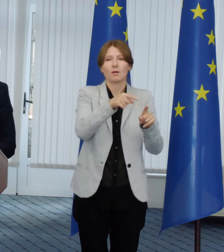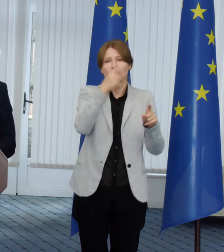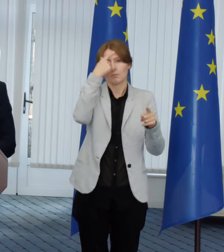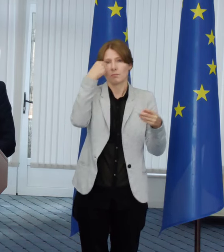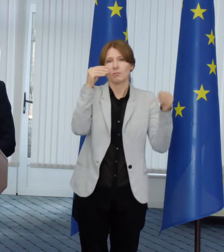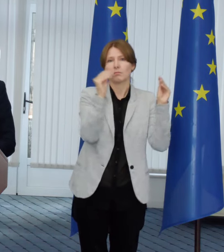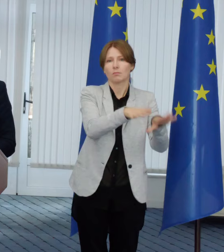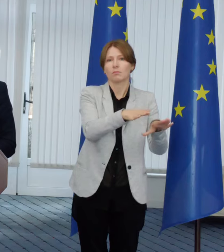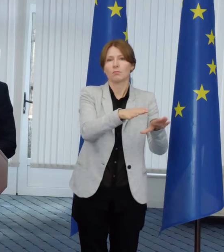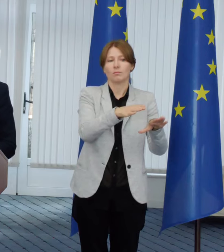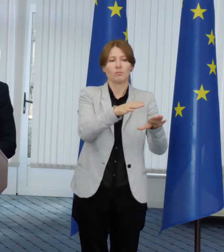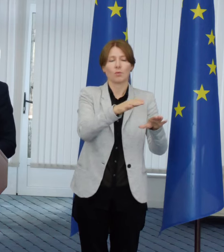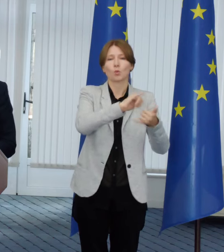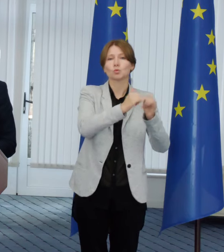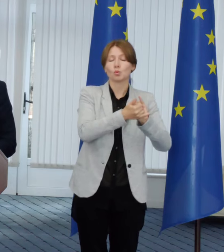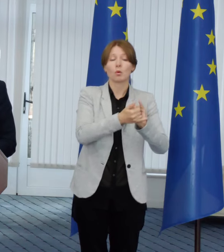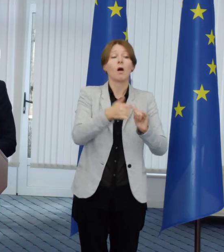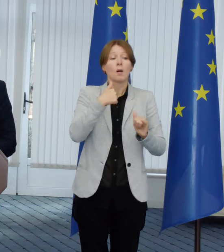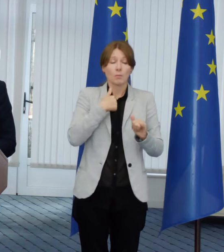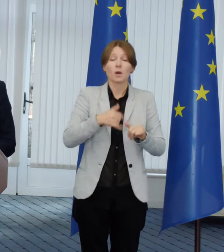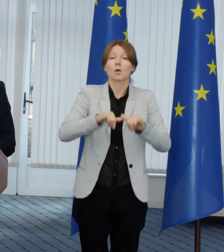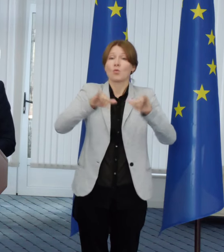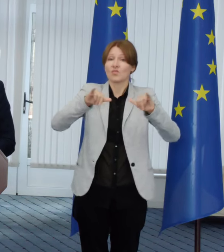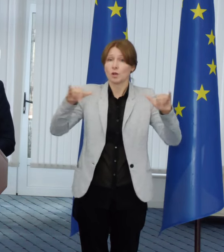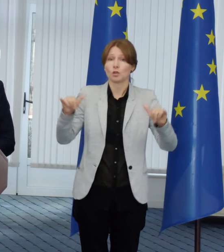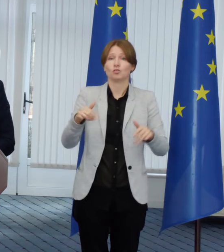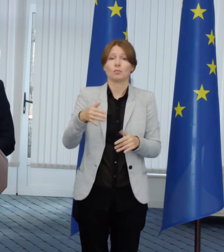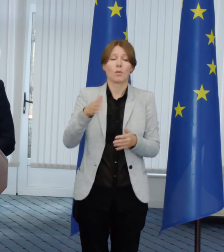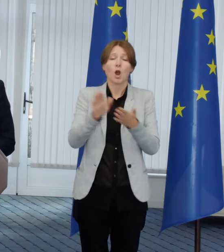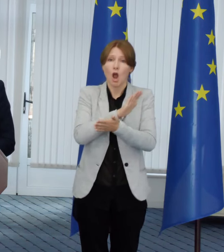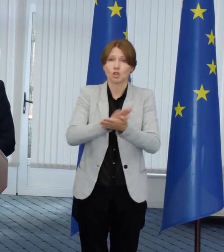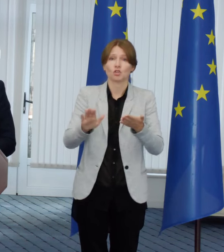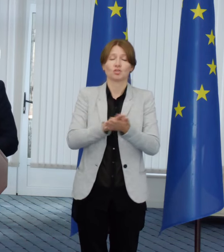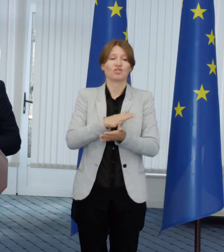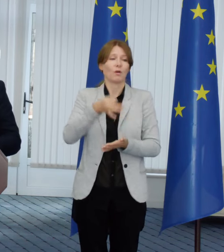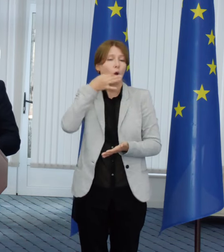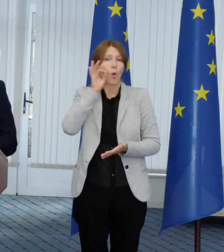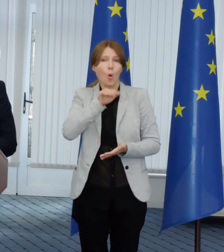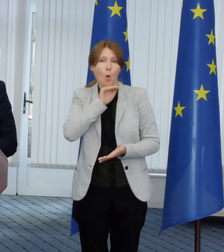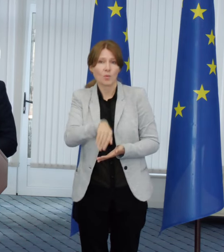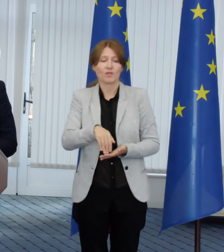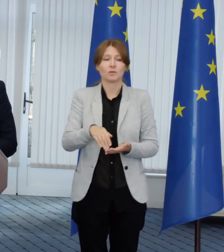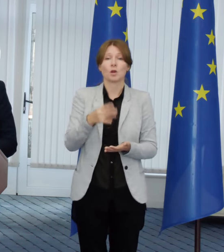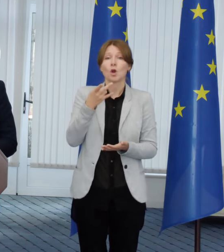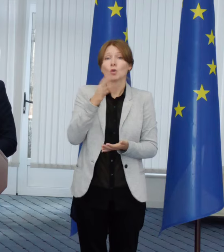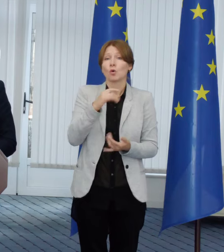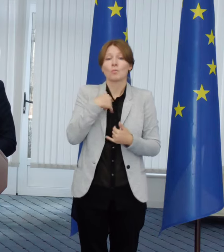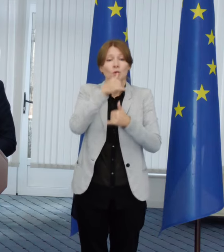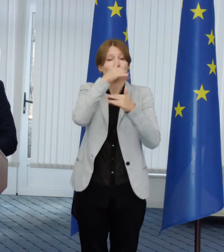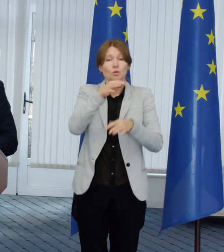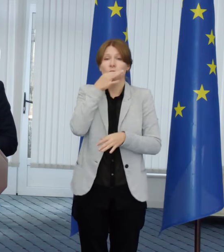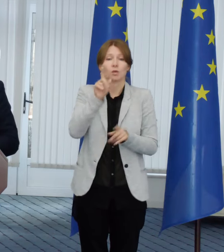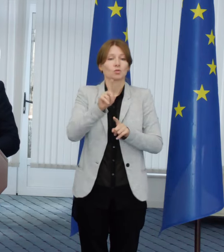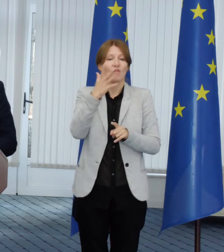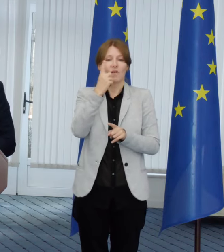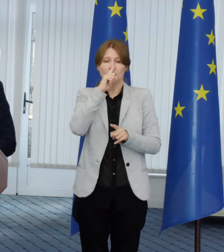noi vedem că crește performanța, crește calitatea, crește accesul, dar nu putem spune că într-un singur an